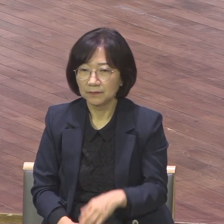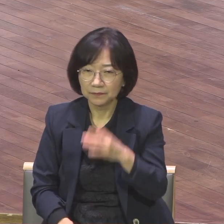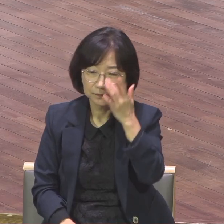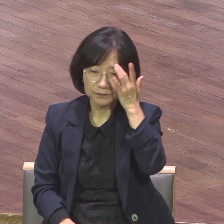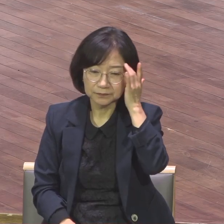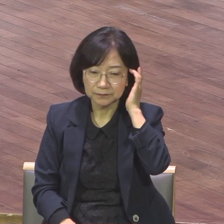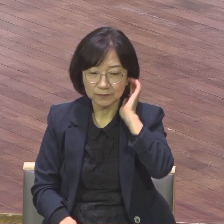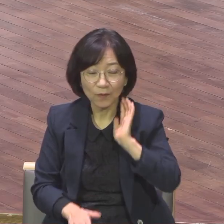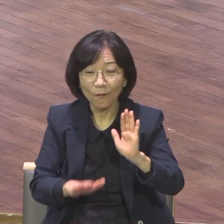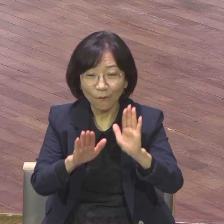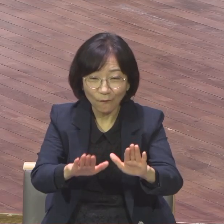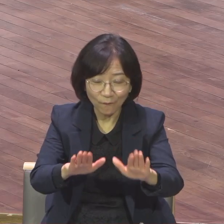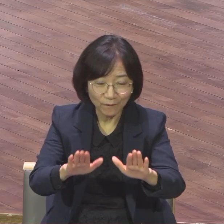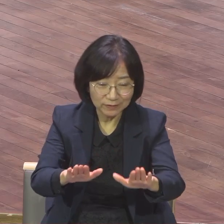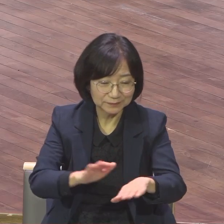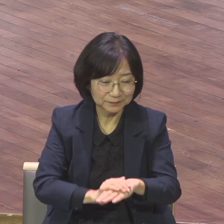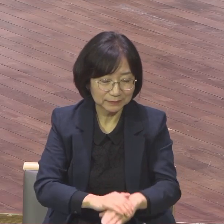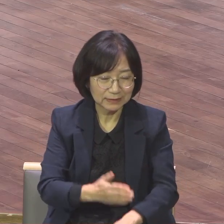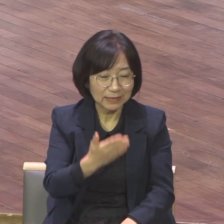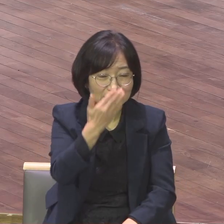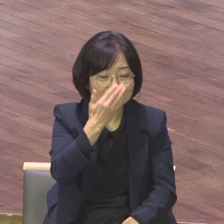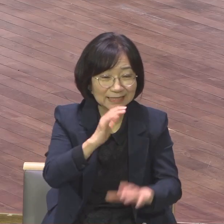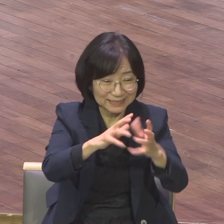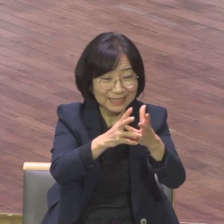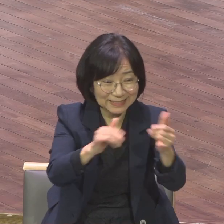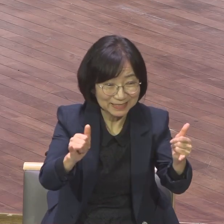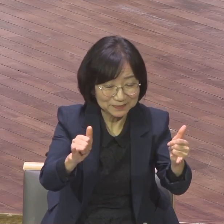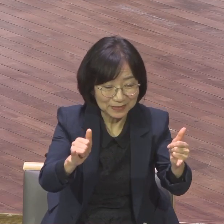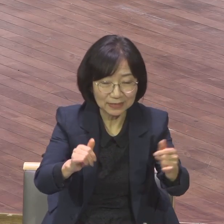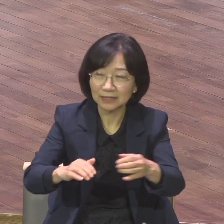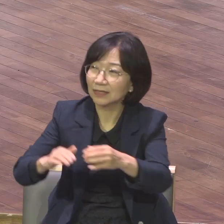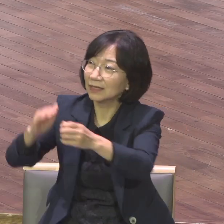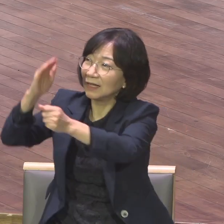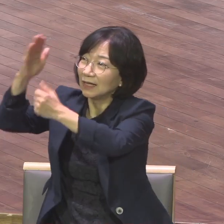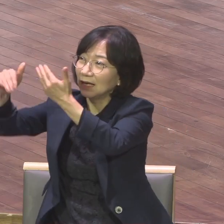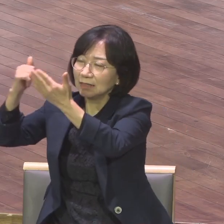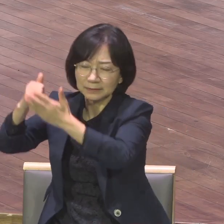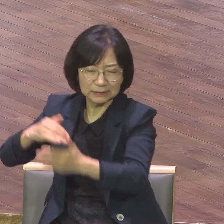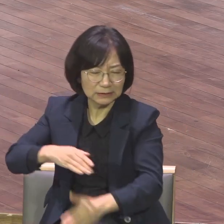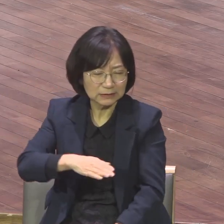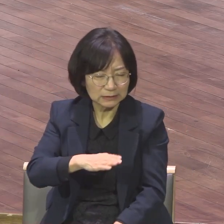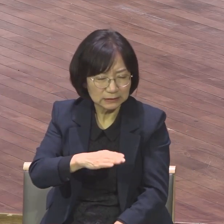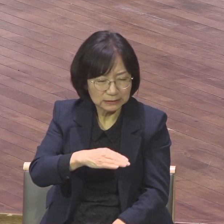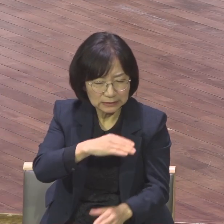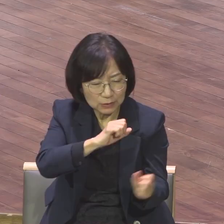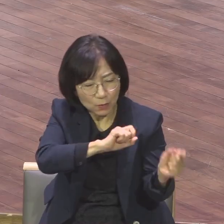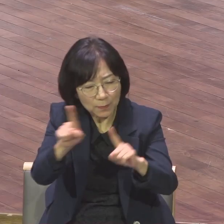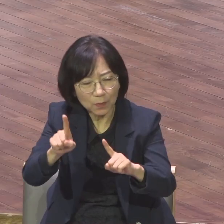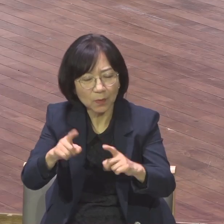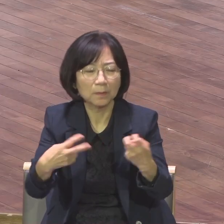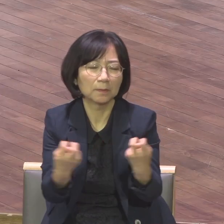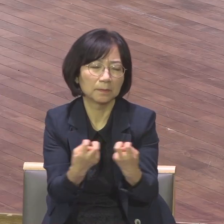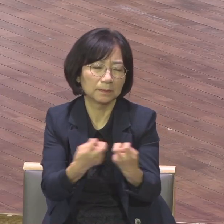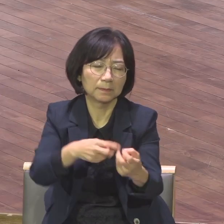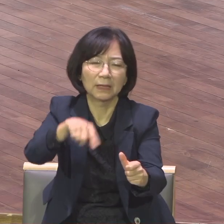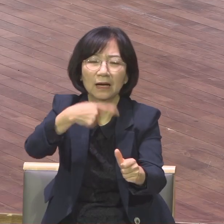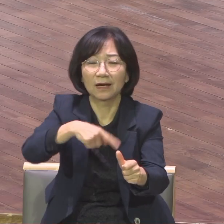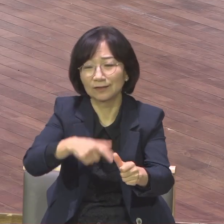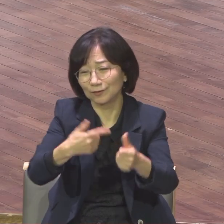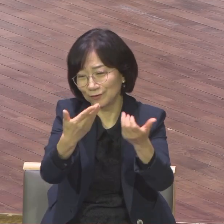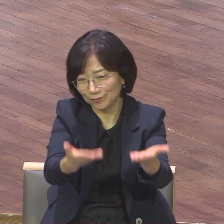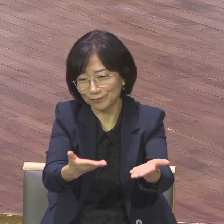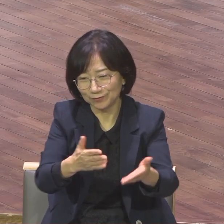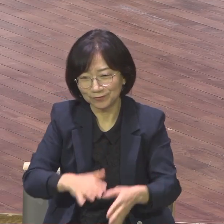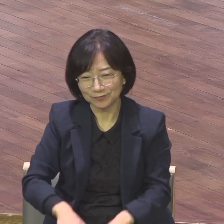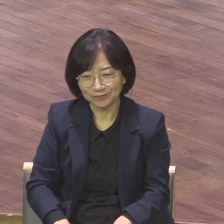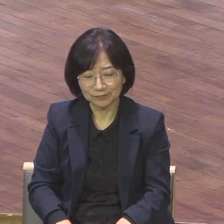백성들에게 참된 회복의 길을 가르쳐 주고 있습니다. 지금 하나님이 계속 강조하는 부분이 있어요. 그게